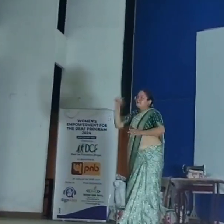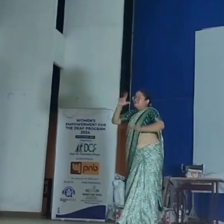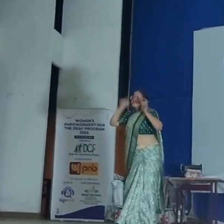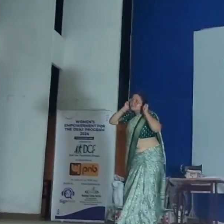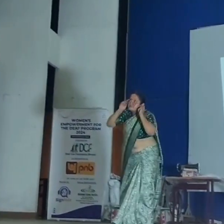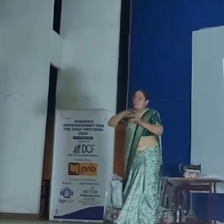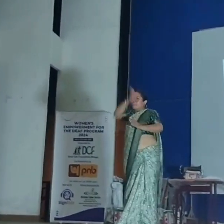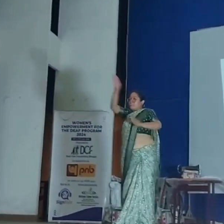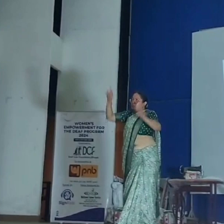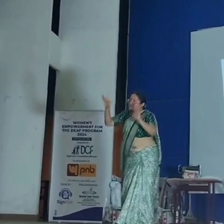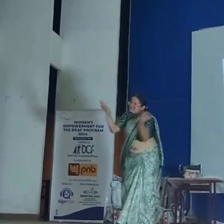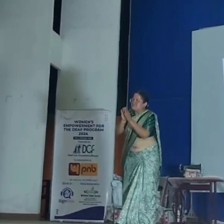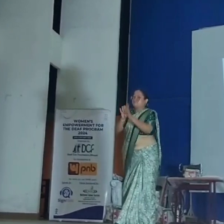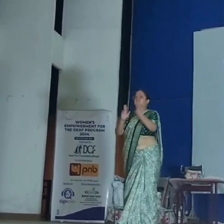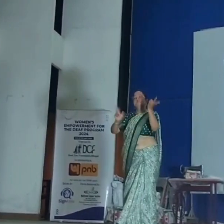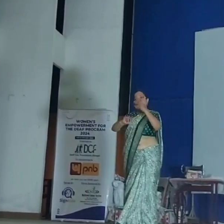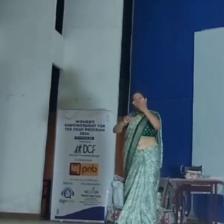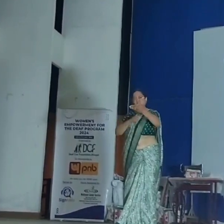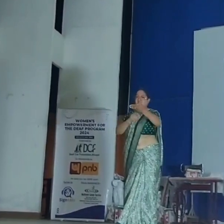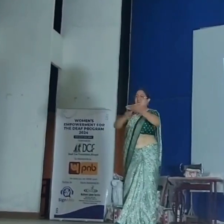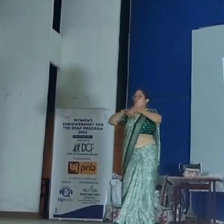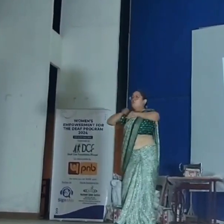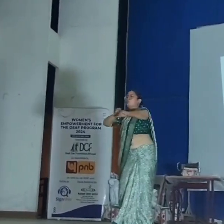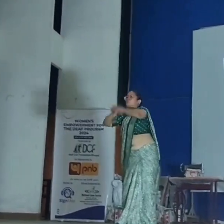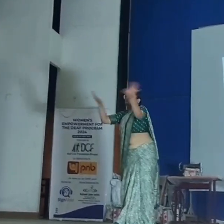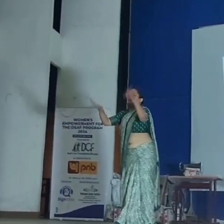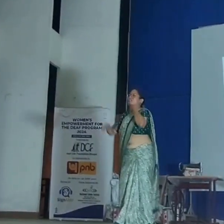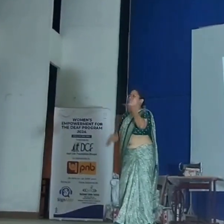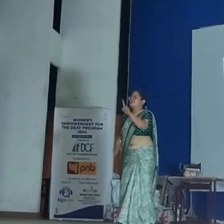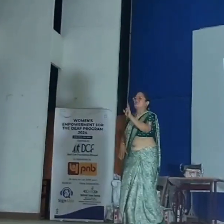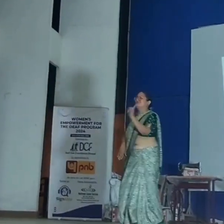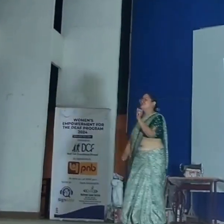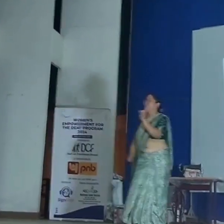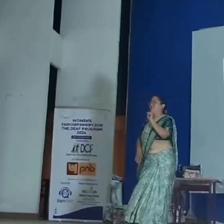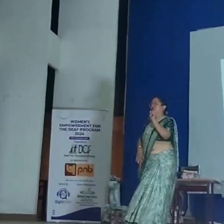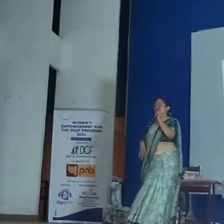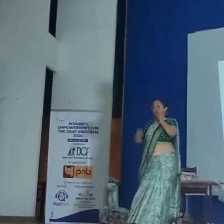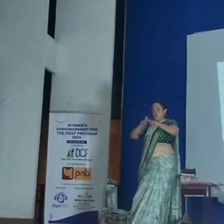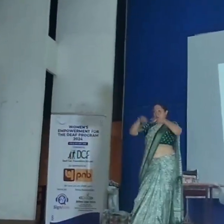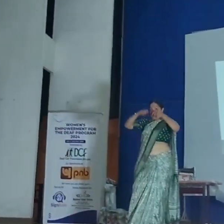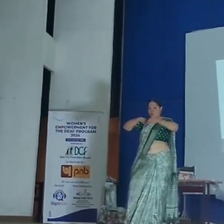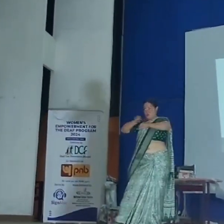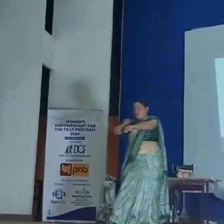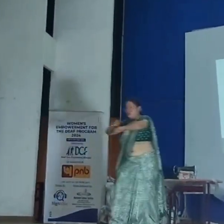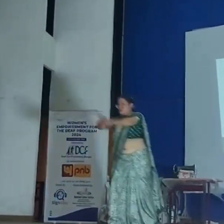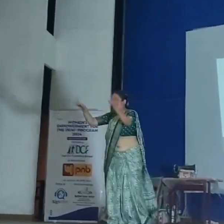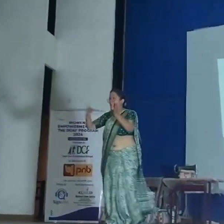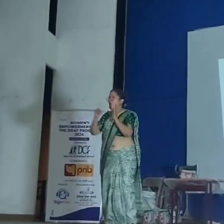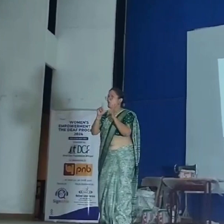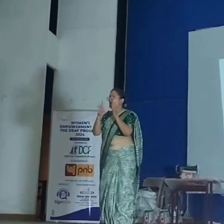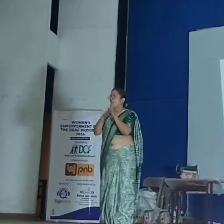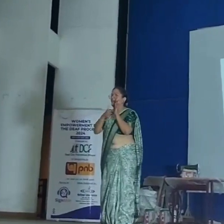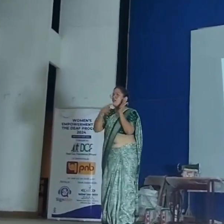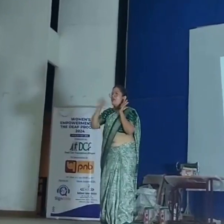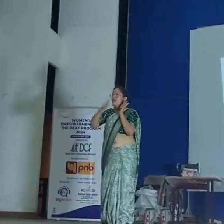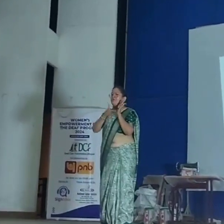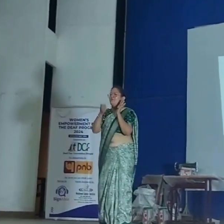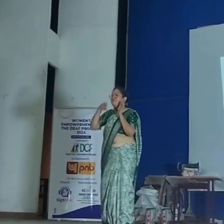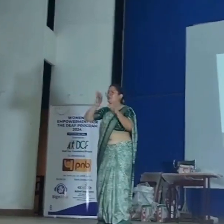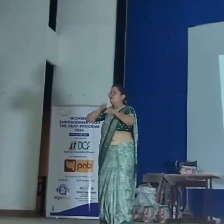फिर वो टेपर से बोला कि मैंने मिस्टेक करी है, नेक्स्ट टाइम से मैं ऐसा नहीं करूंगा, मैं और भी लड़की के साथ ऐसा जो होना काम मिल गया वो आगे से मैं कभी नहीं करूंगा। जो ये वीडियो